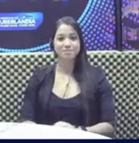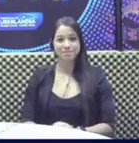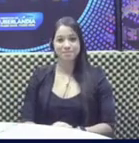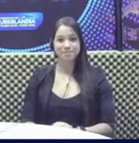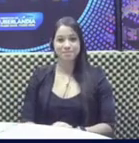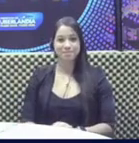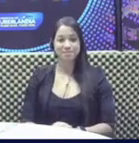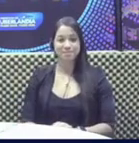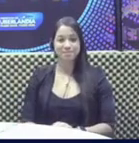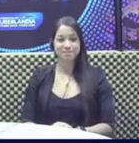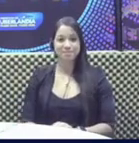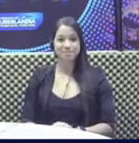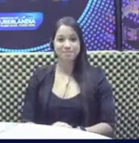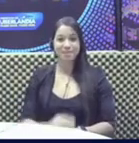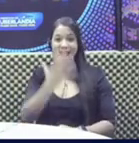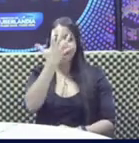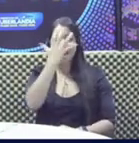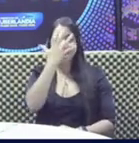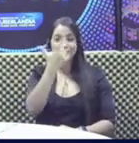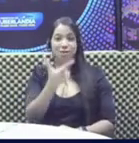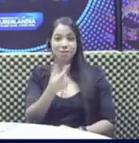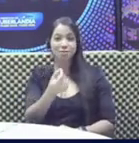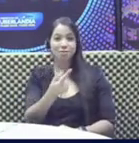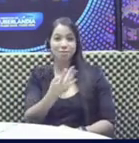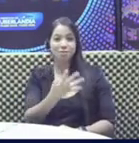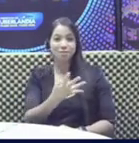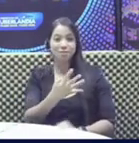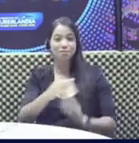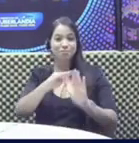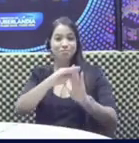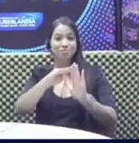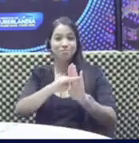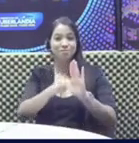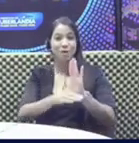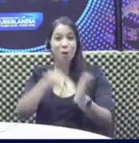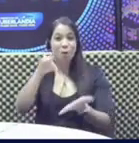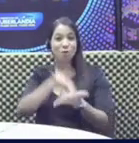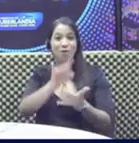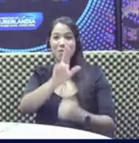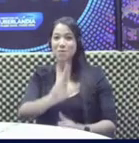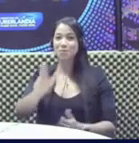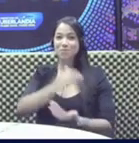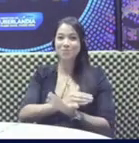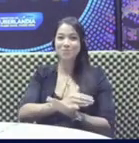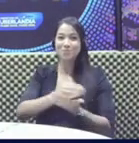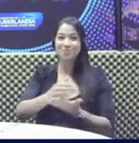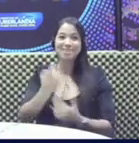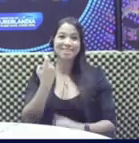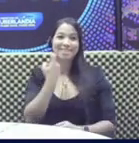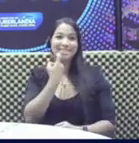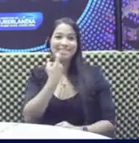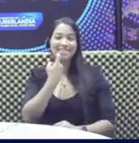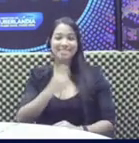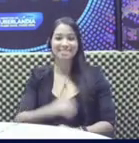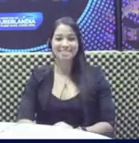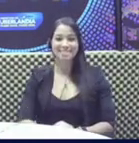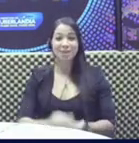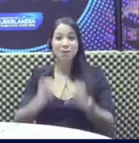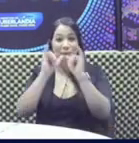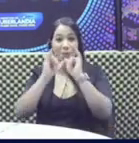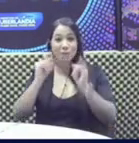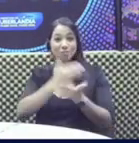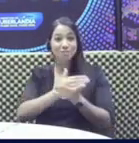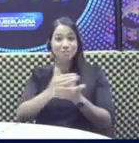Guimarães. Carnaval 2024. Programação oficial em Uberlândia começa nesta sexta-feira. Essas e